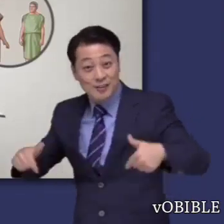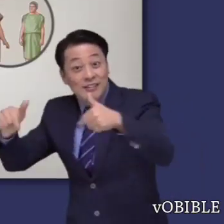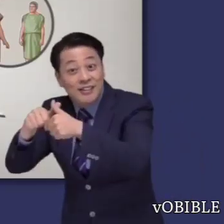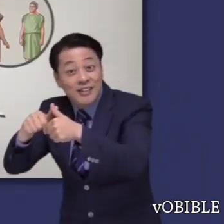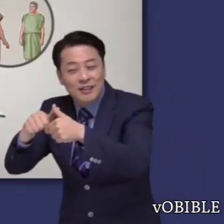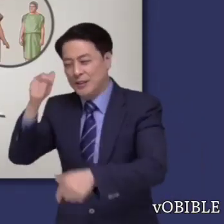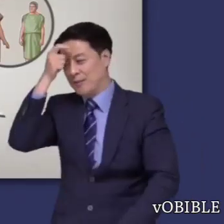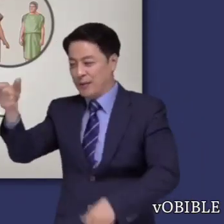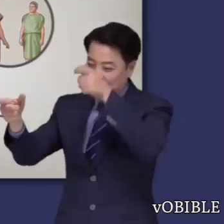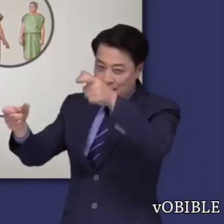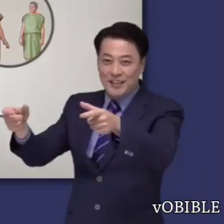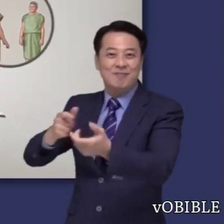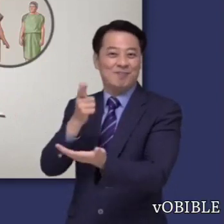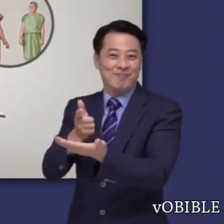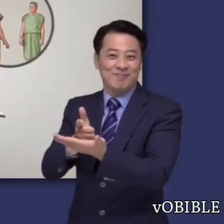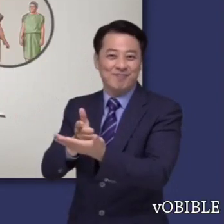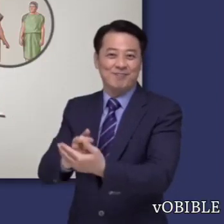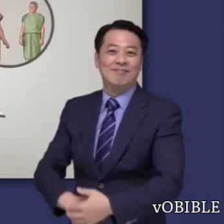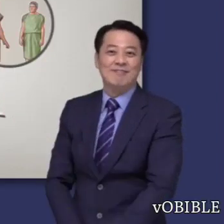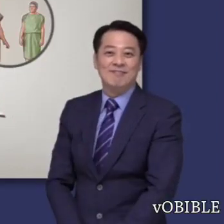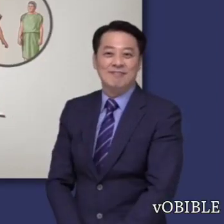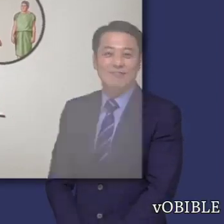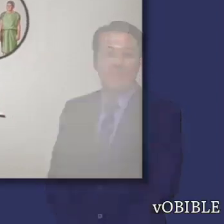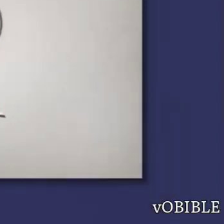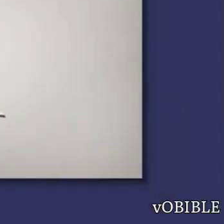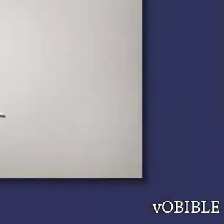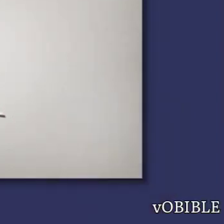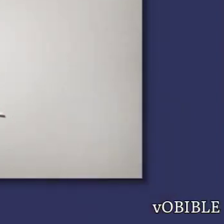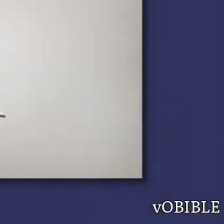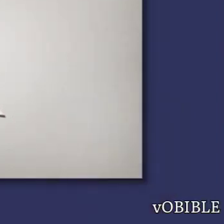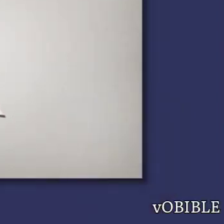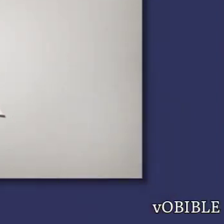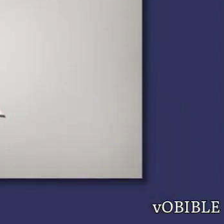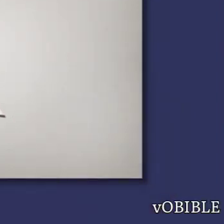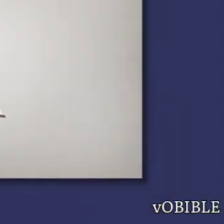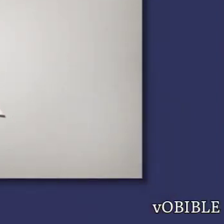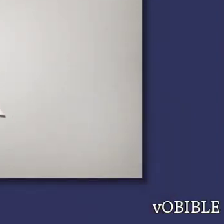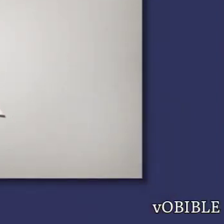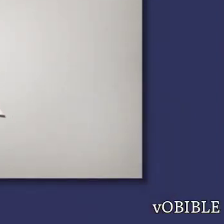些都是所有想成为上帝王国子民的人必须学习的。